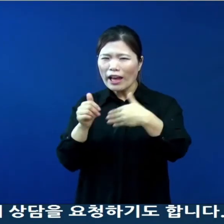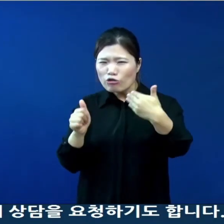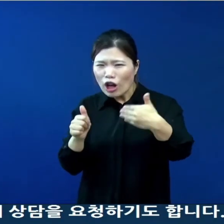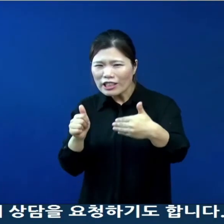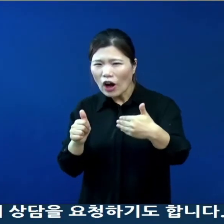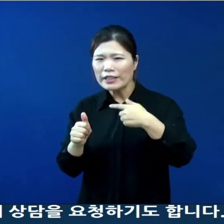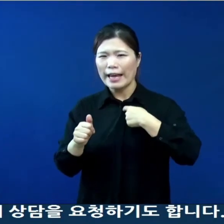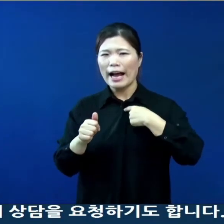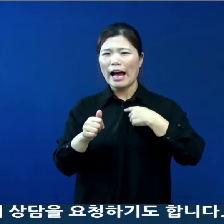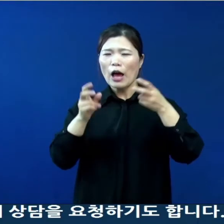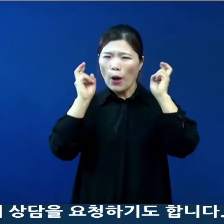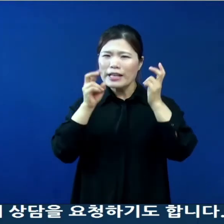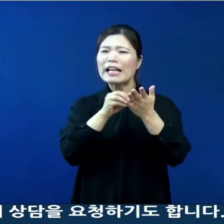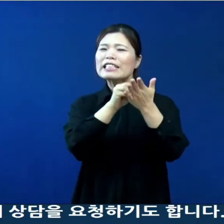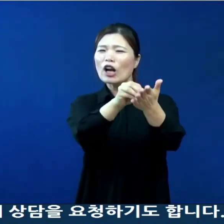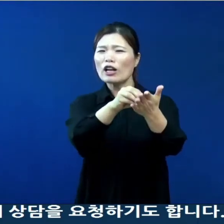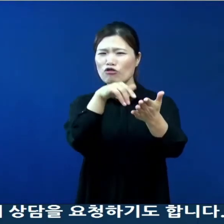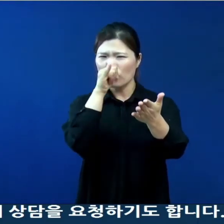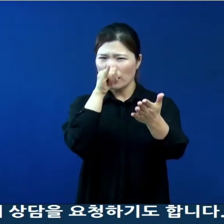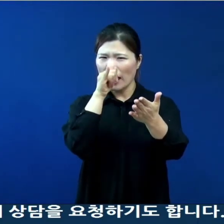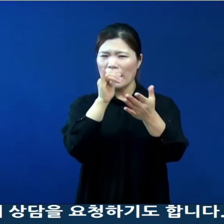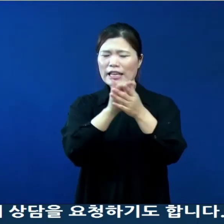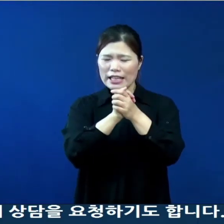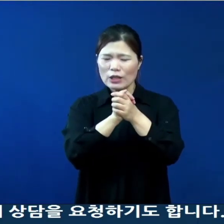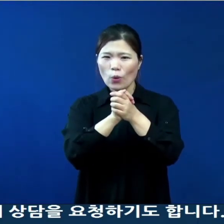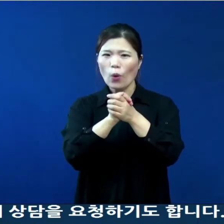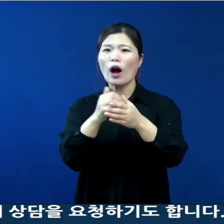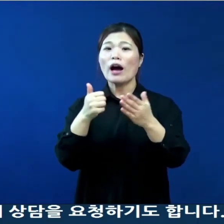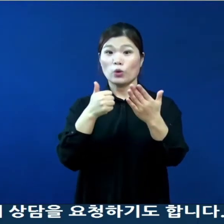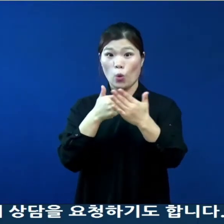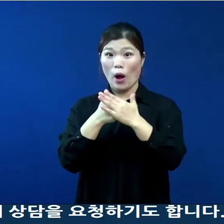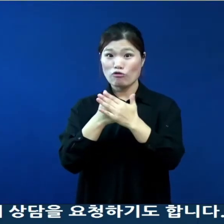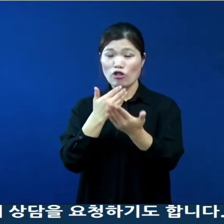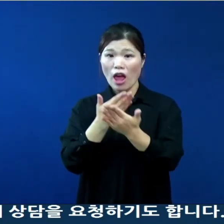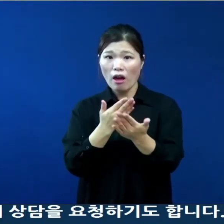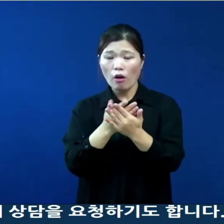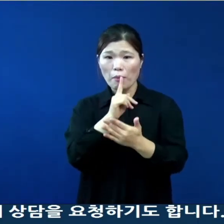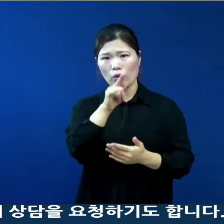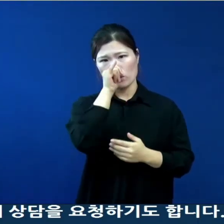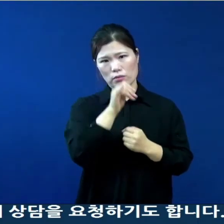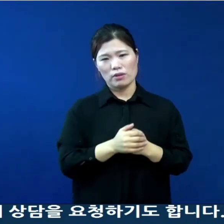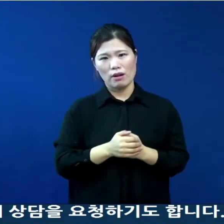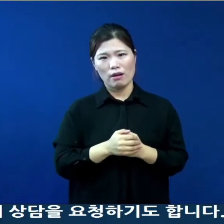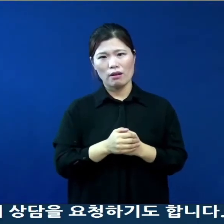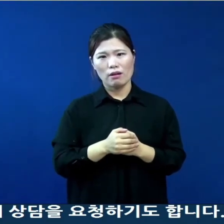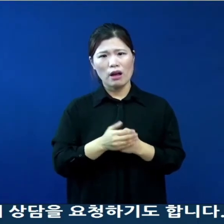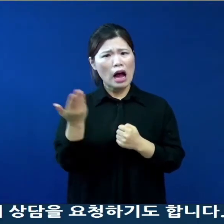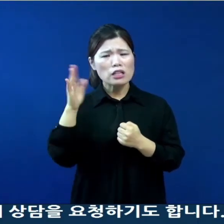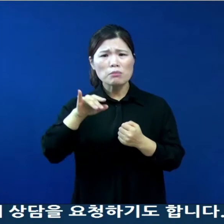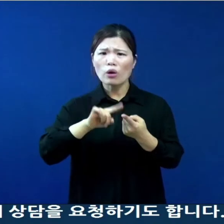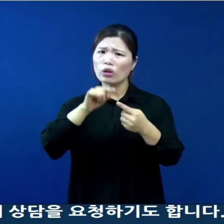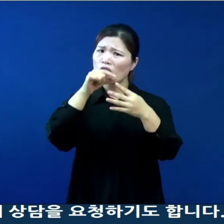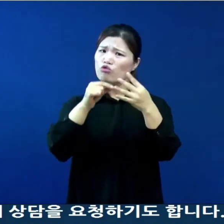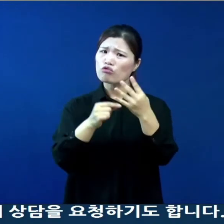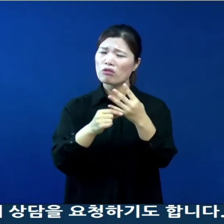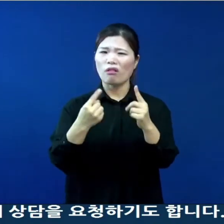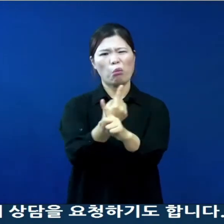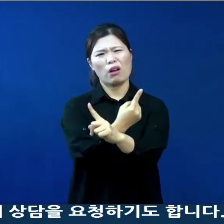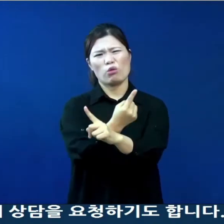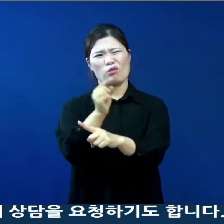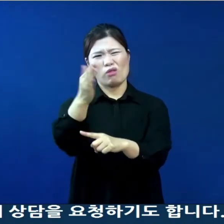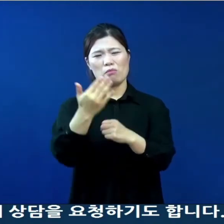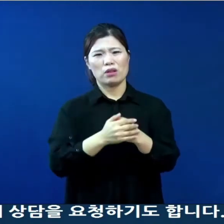있도록 하나님께서 도와주시라고 기도해 주십시오. 원래 순서는 어떤 순서여야 되겠습니까?